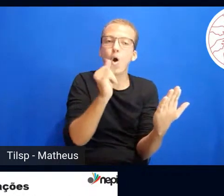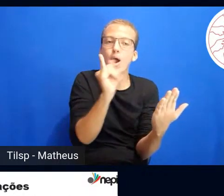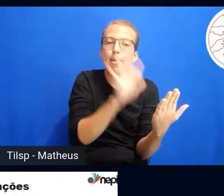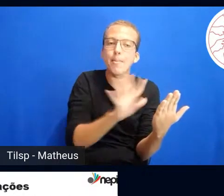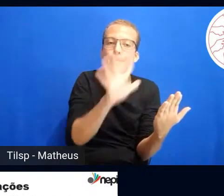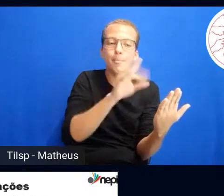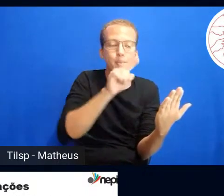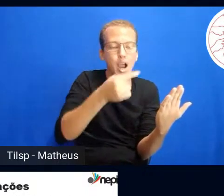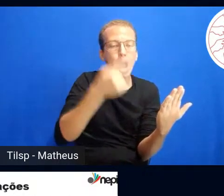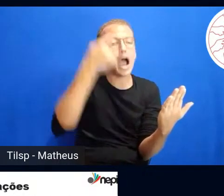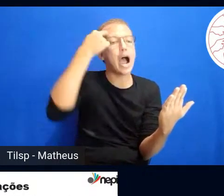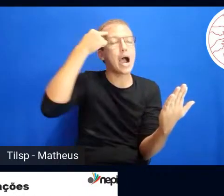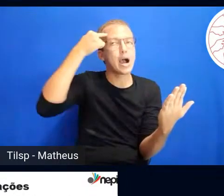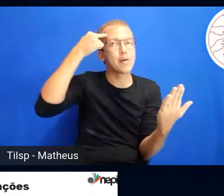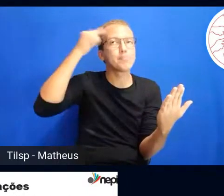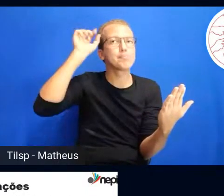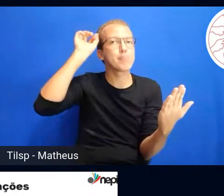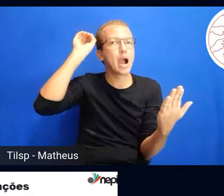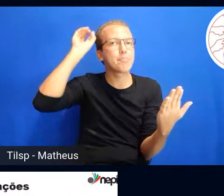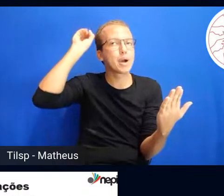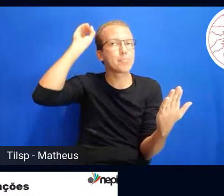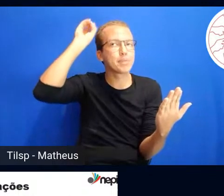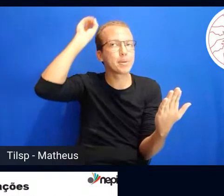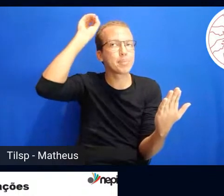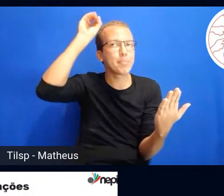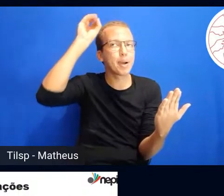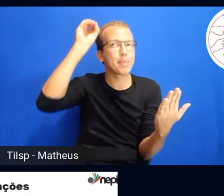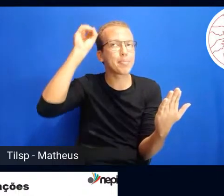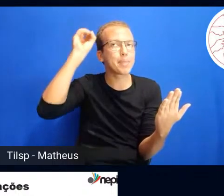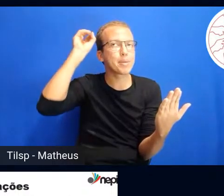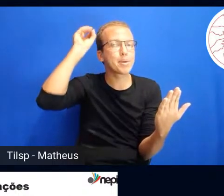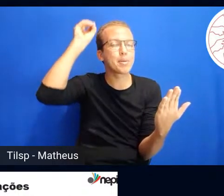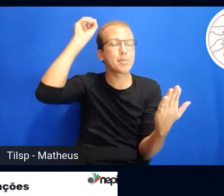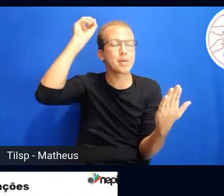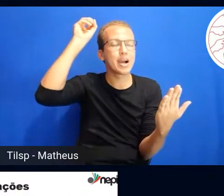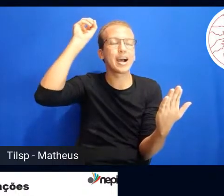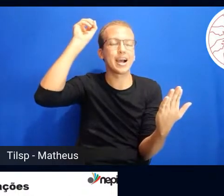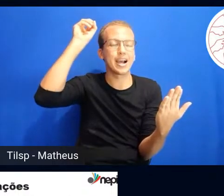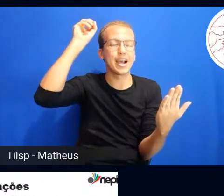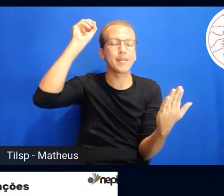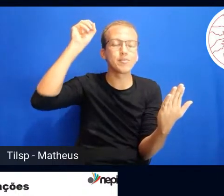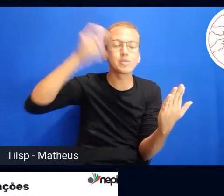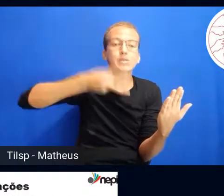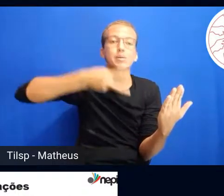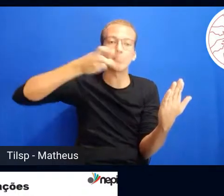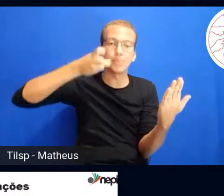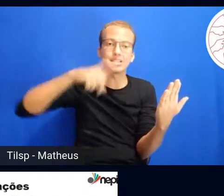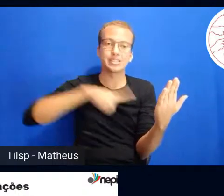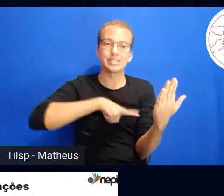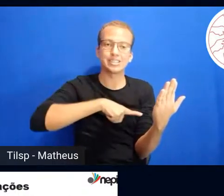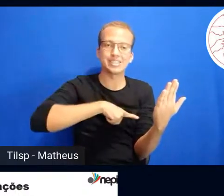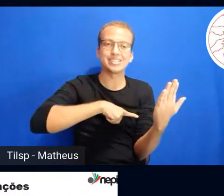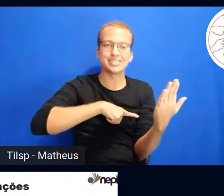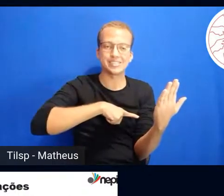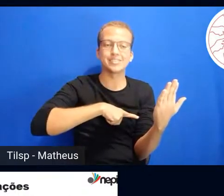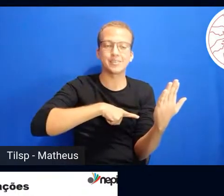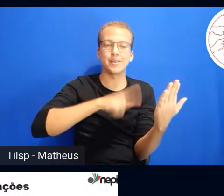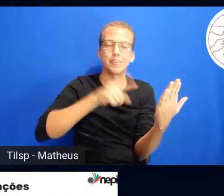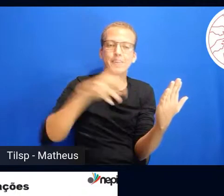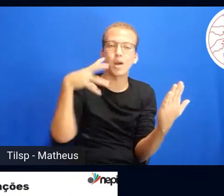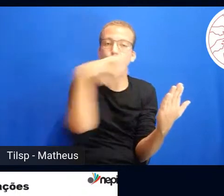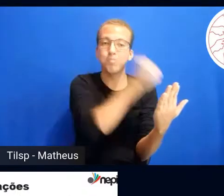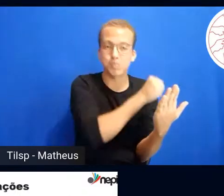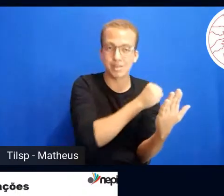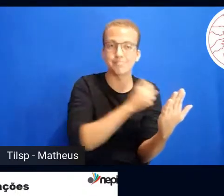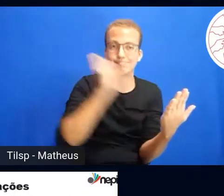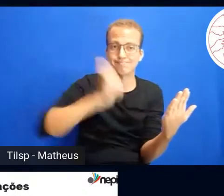mesma mesma velocidade, com a mesma eh eh rapidez, com a mesma eficiência que chega para o surdo. Então, é preciso que a